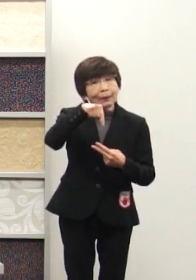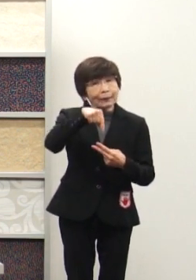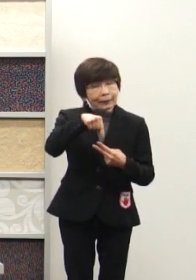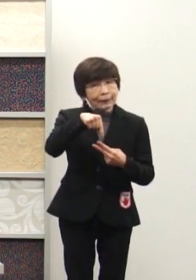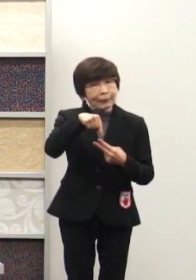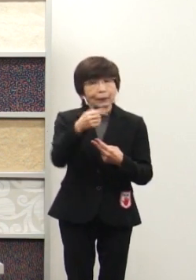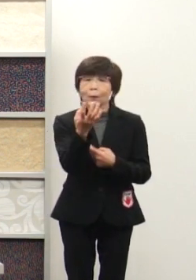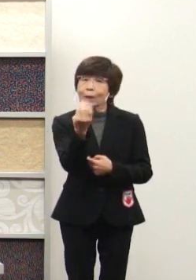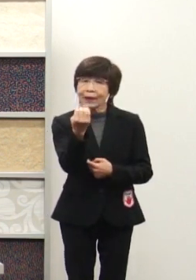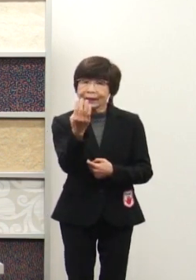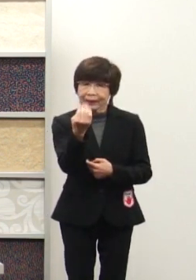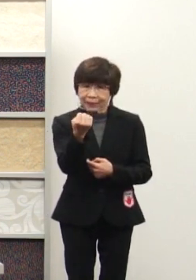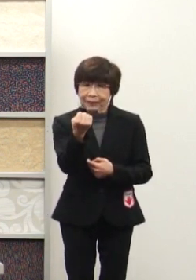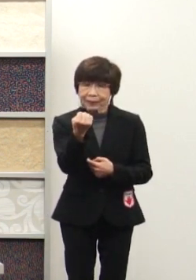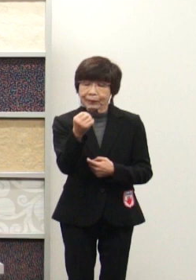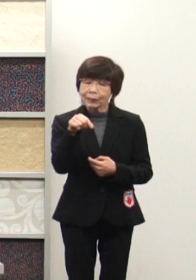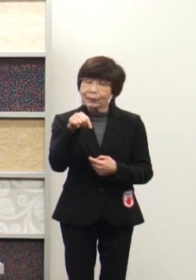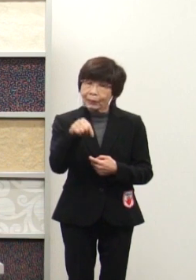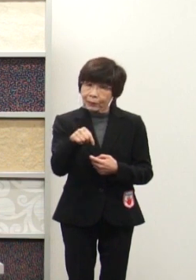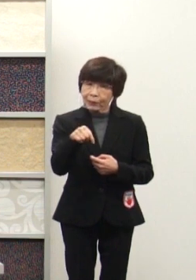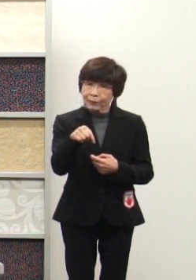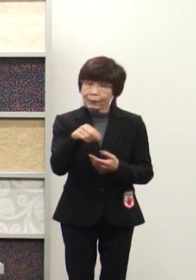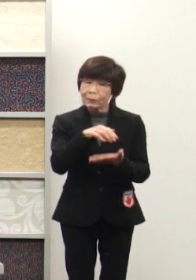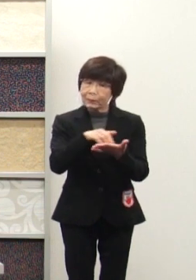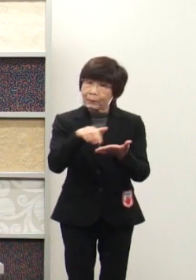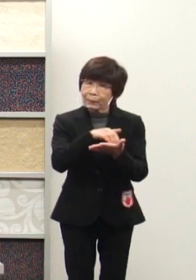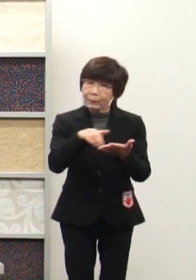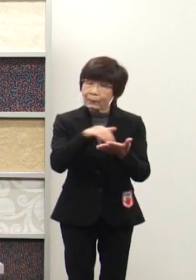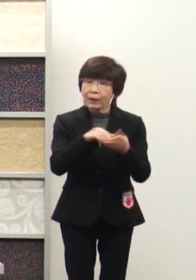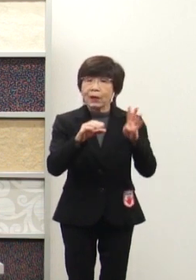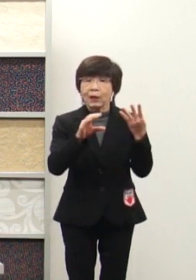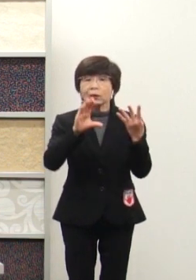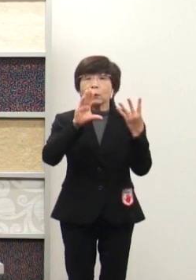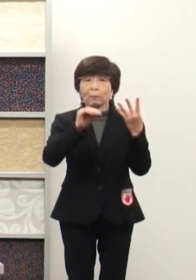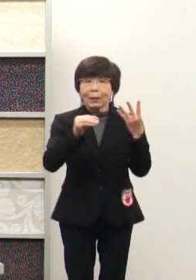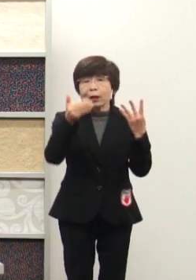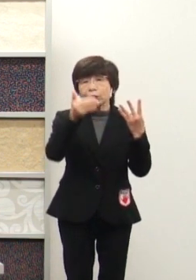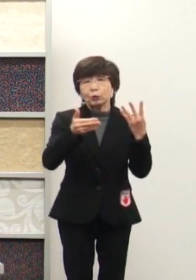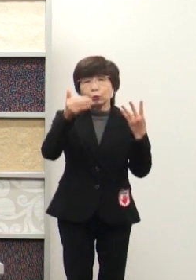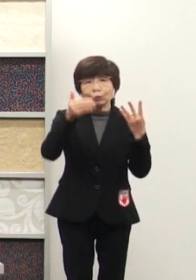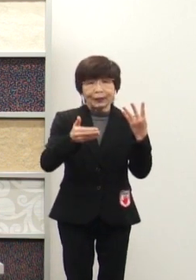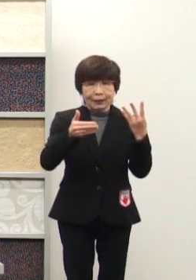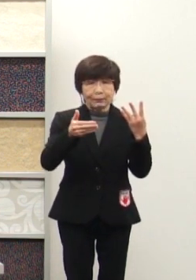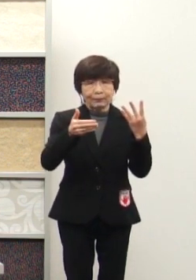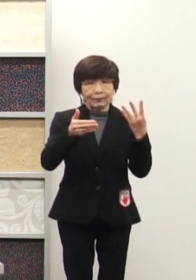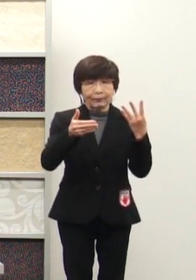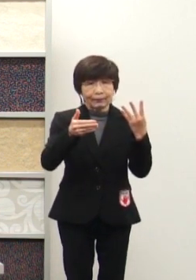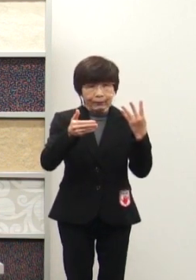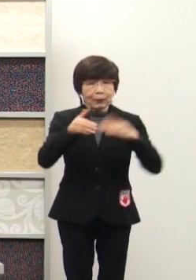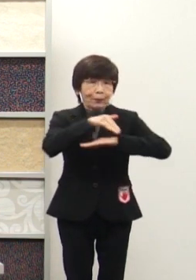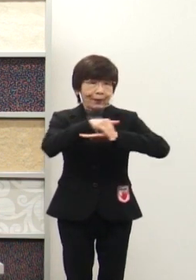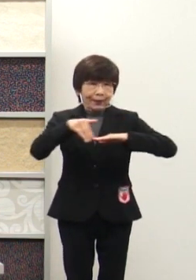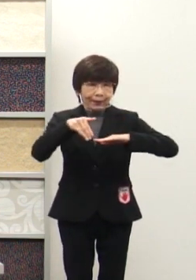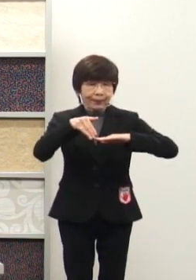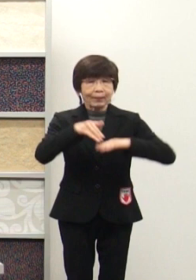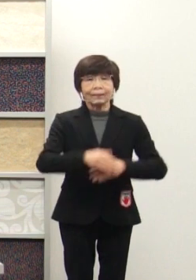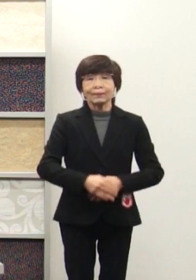回数ですけれども、回数は積算上の4万9000回、というのを想定をしています。以上でござい